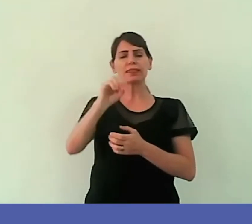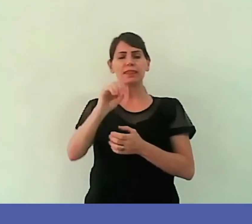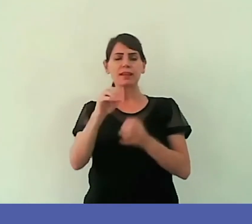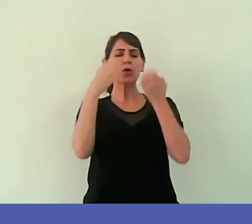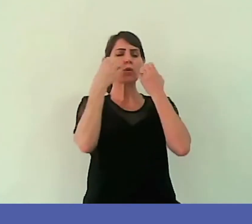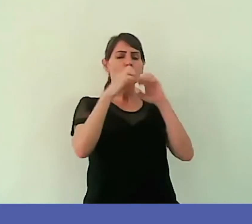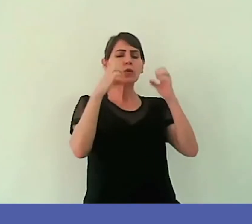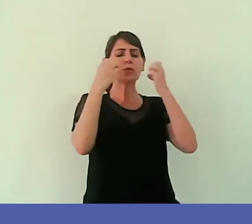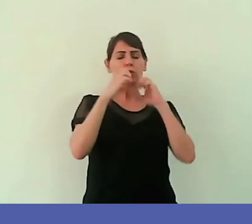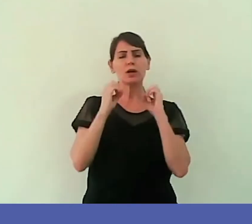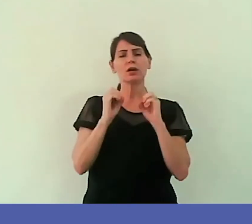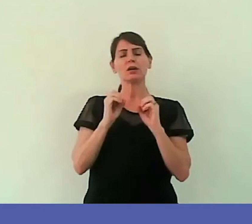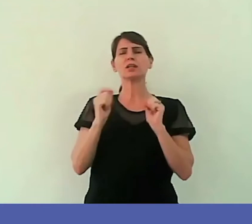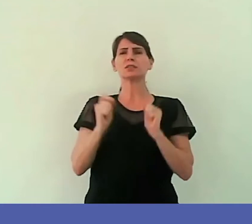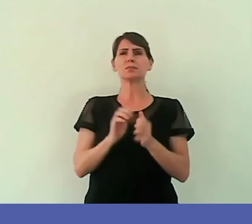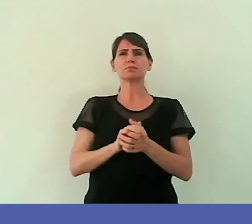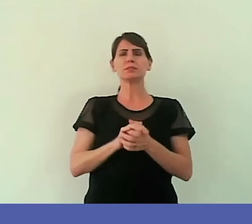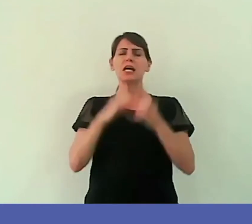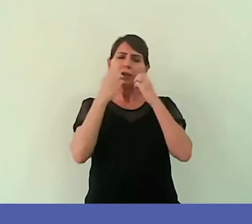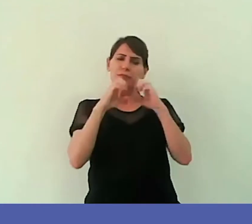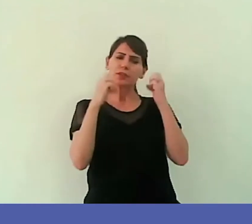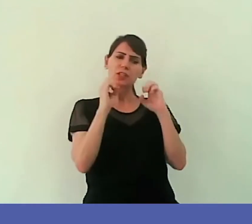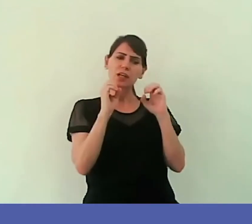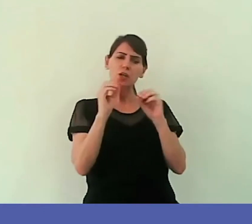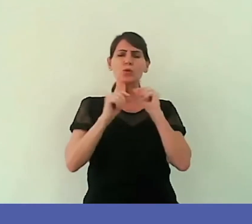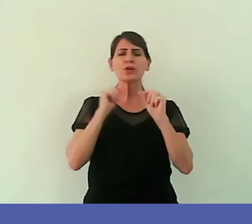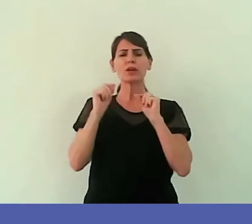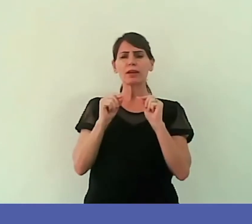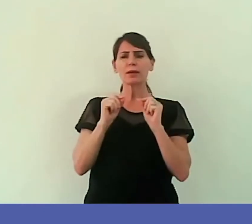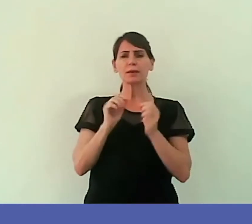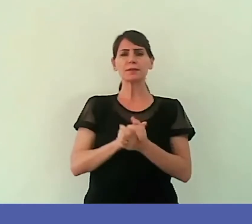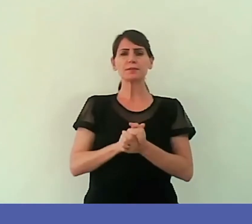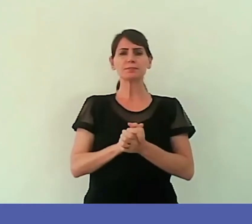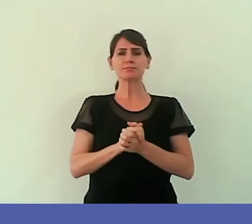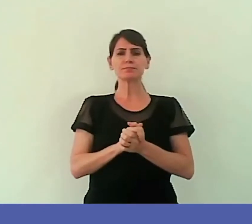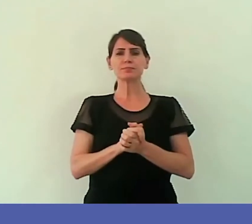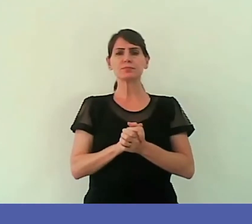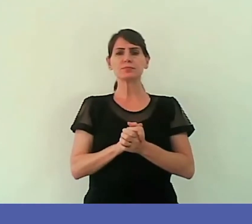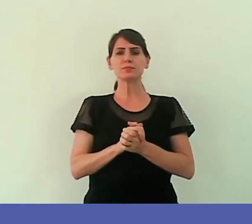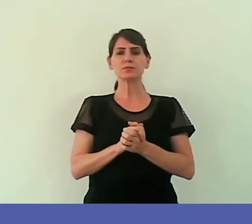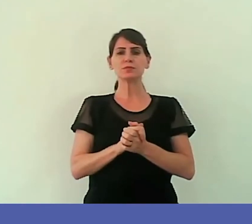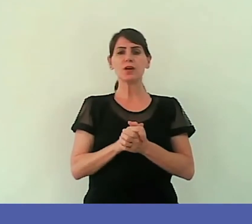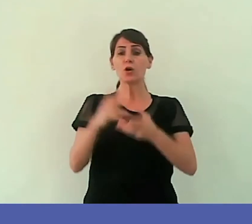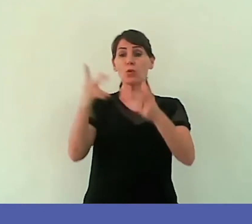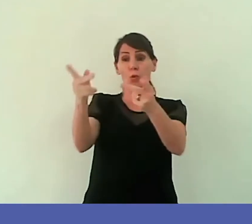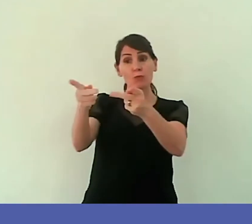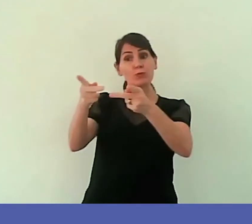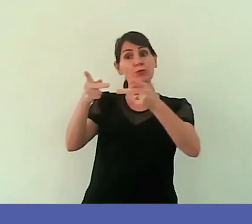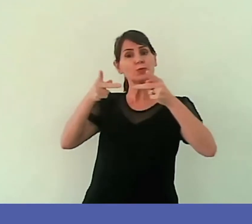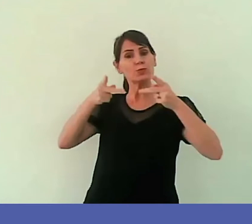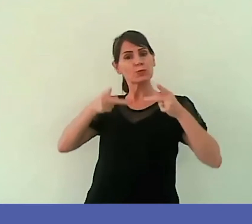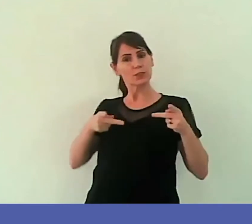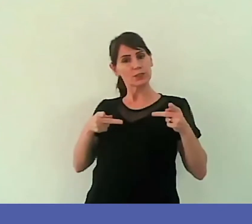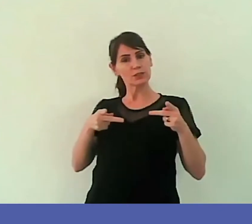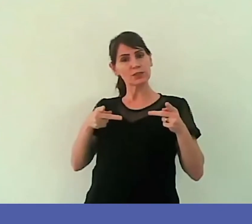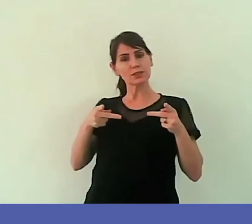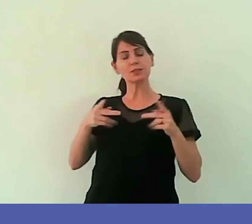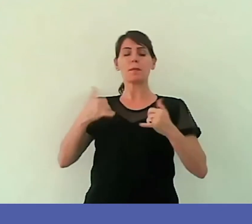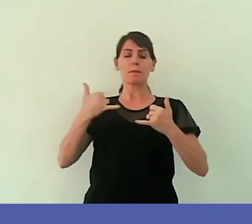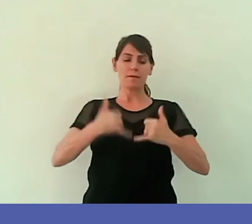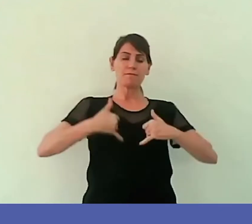dizer, esse evangelho que se pregava era o convite para as bodas do